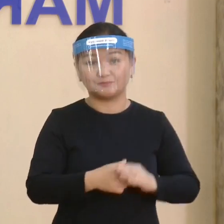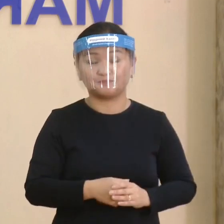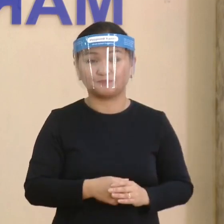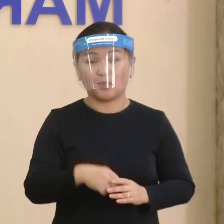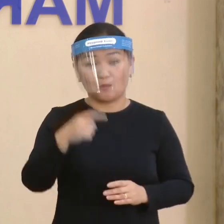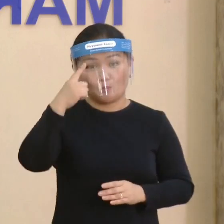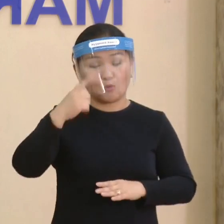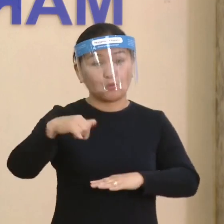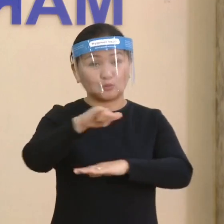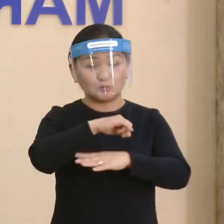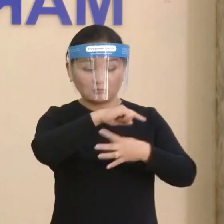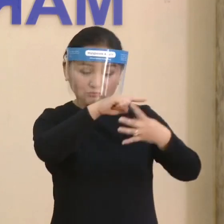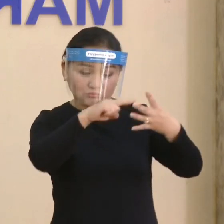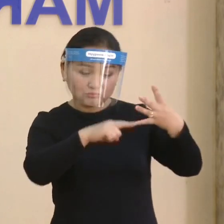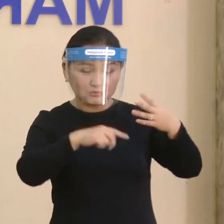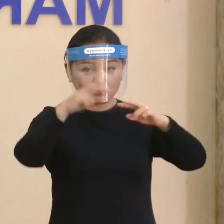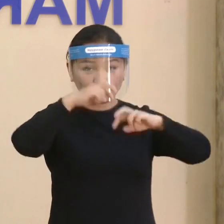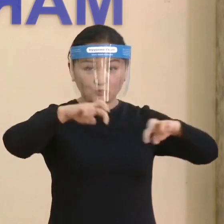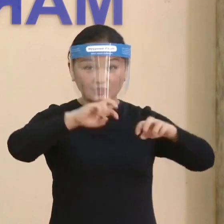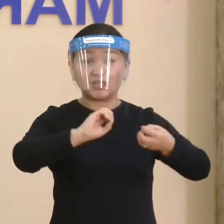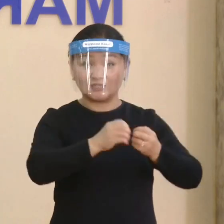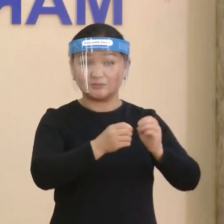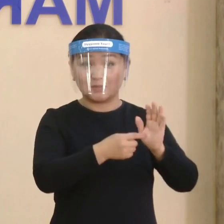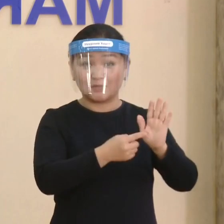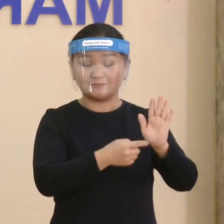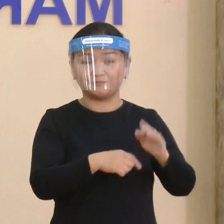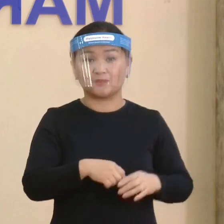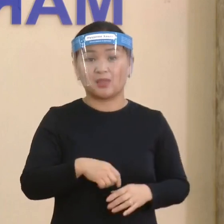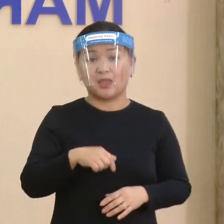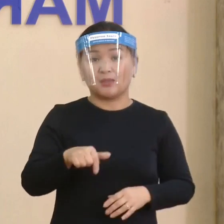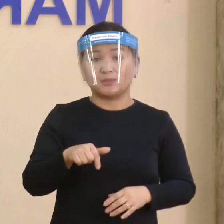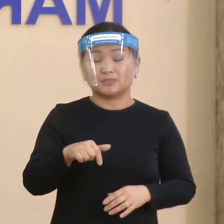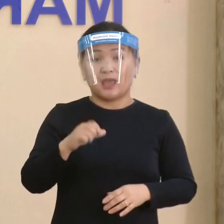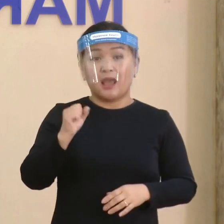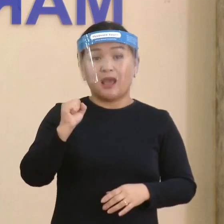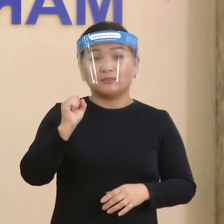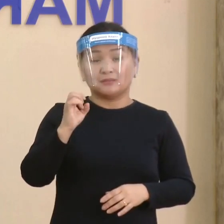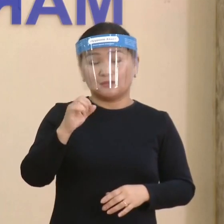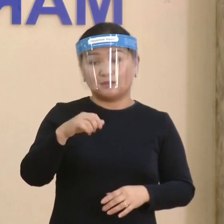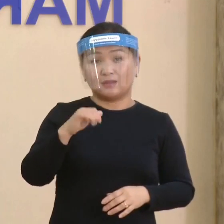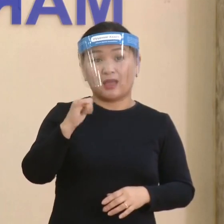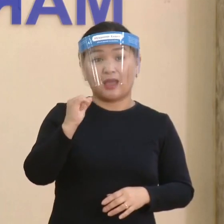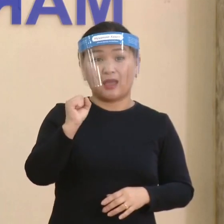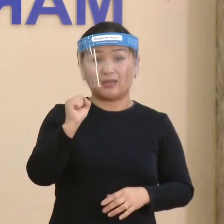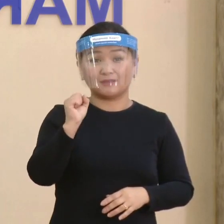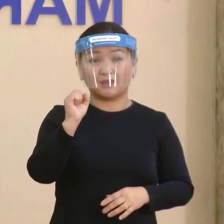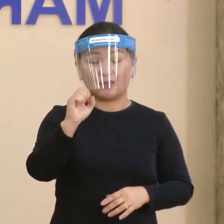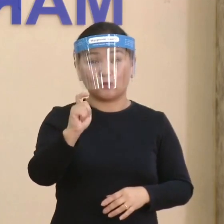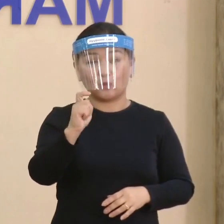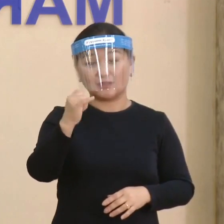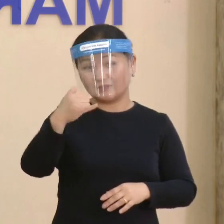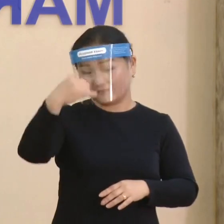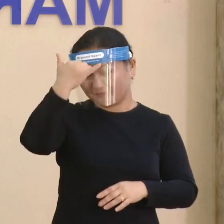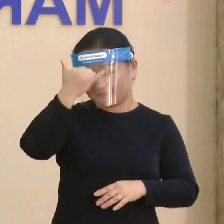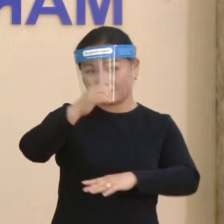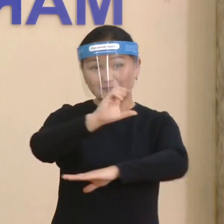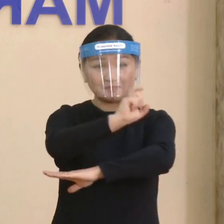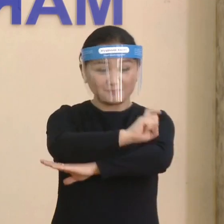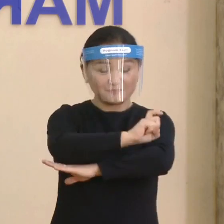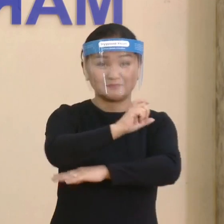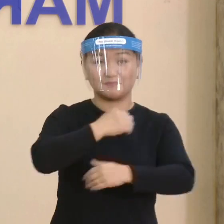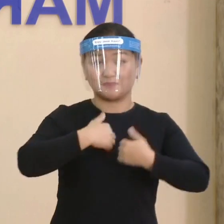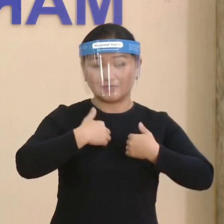бол манай улсад бол хийгдэж байгаа. За гэхдээ бас анагаах ухааны их сургуулийн багш нар зарим одоо шинжлэх ухааны академийн одоо хүмүүс